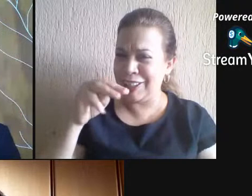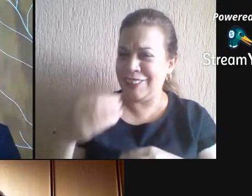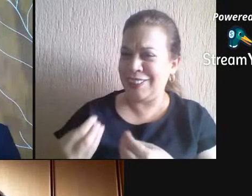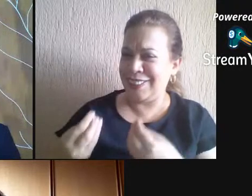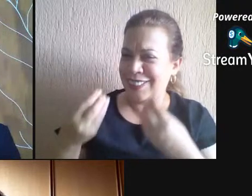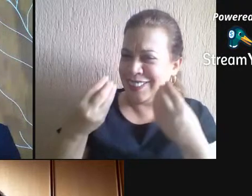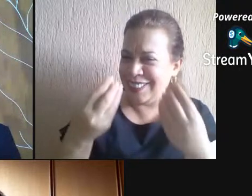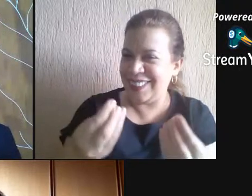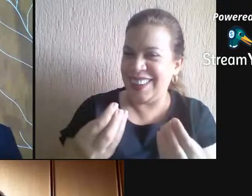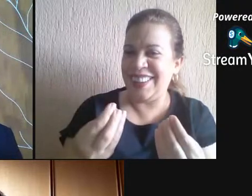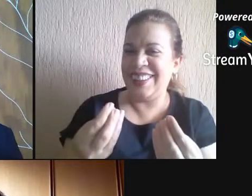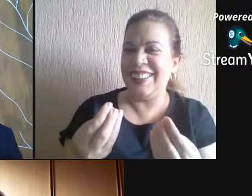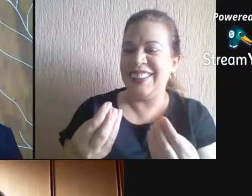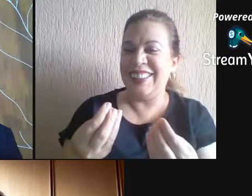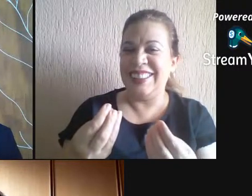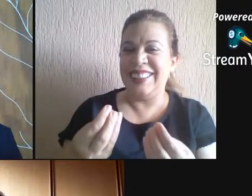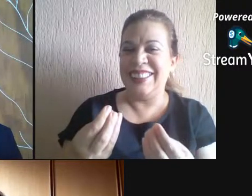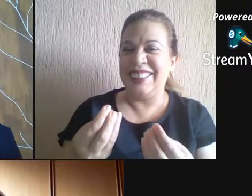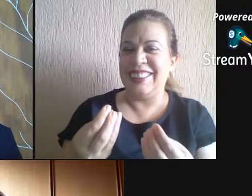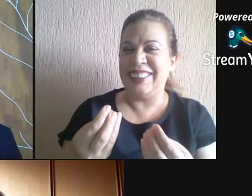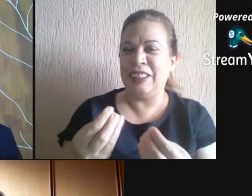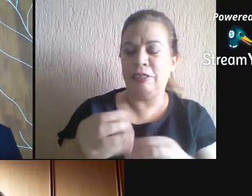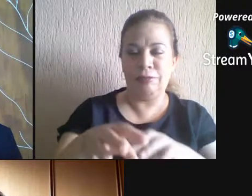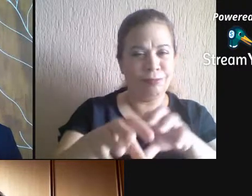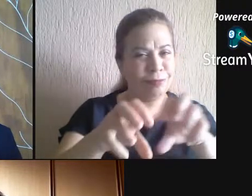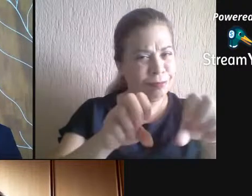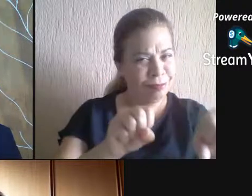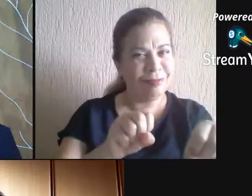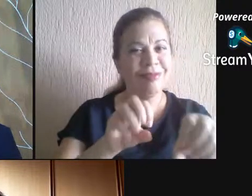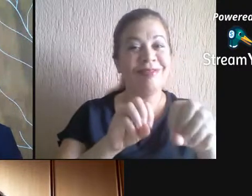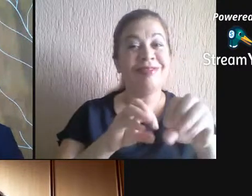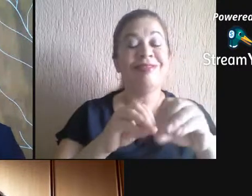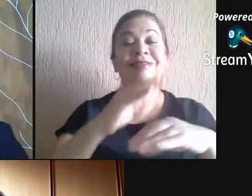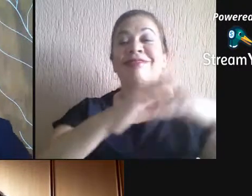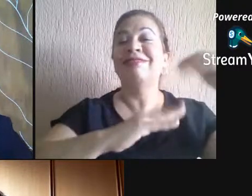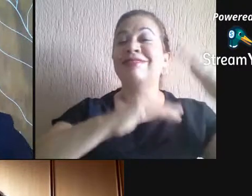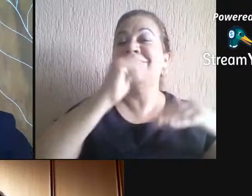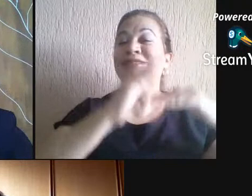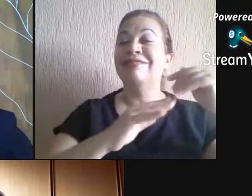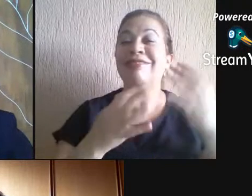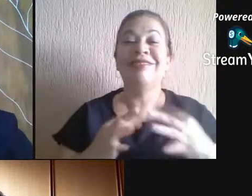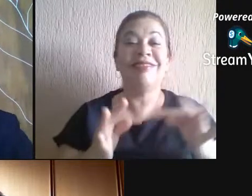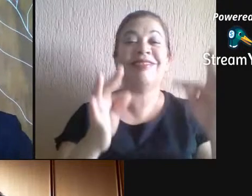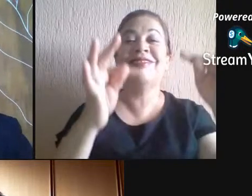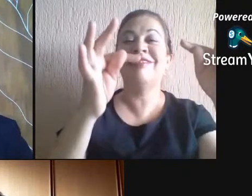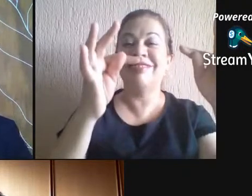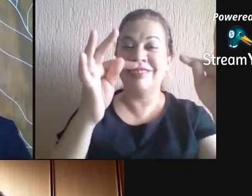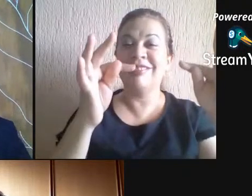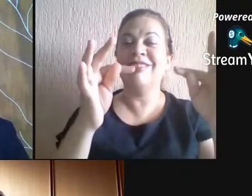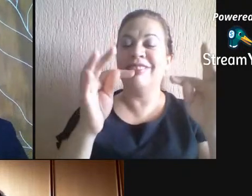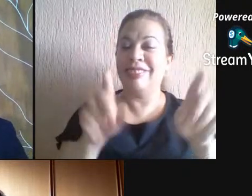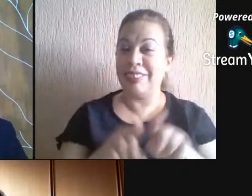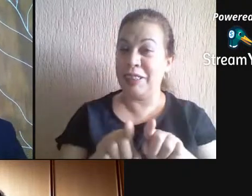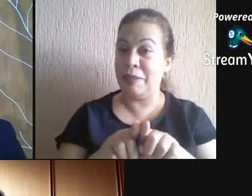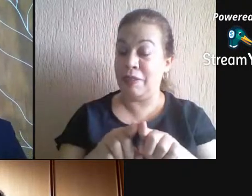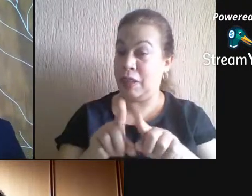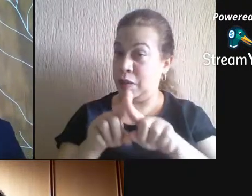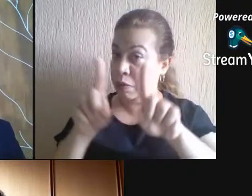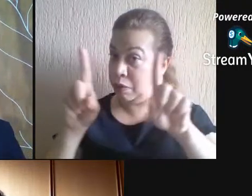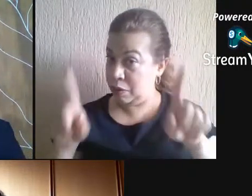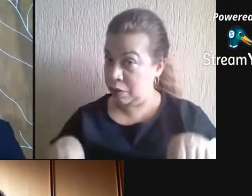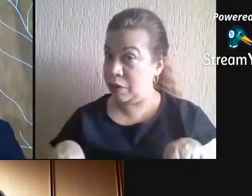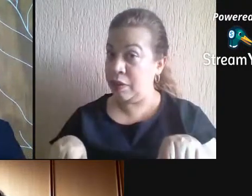ele proporciona, né? Proporcionando uma formação em educação profissional e tecnológica, tanto aos profissionais da nossa rede